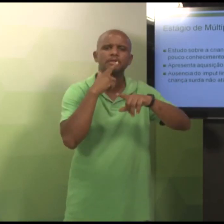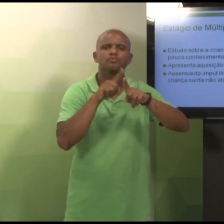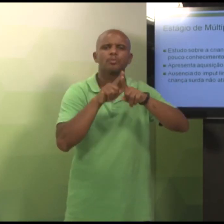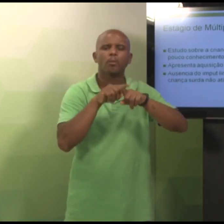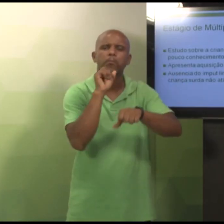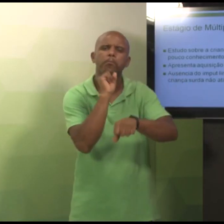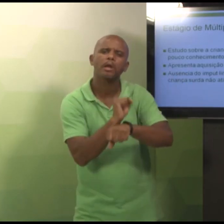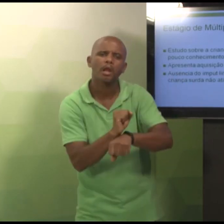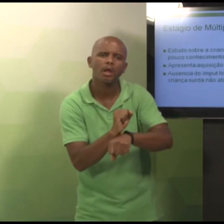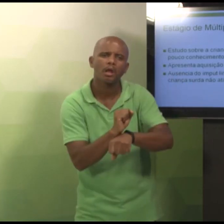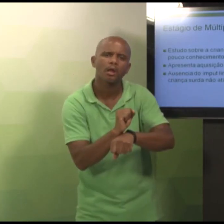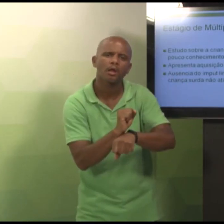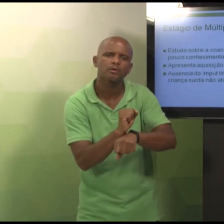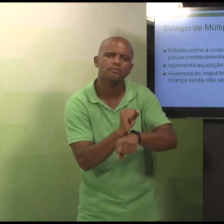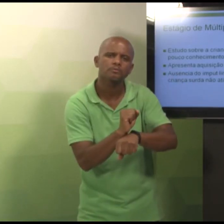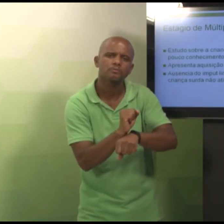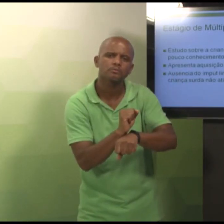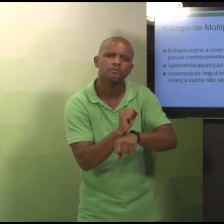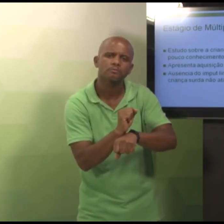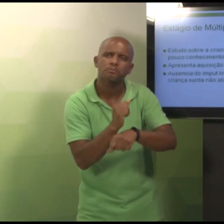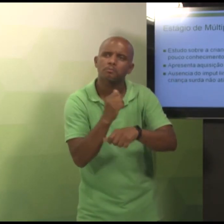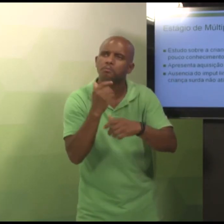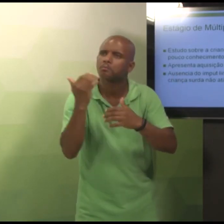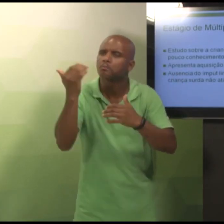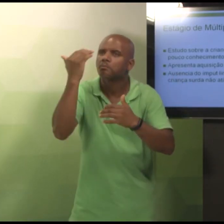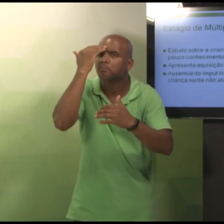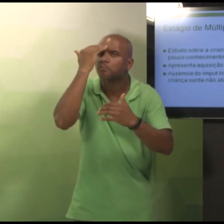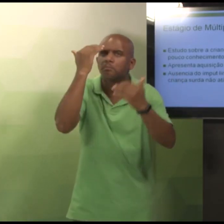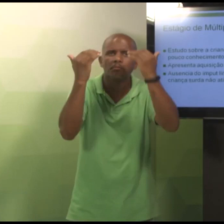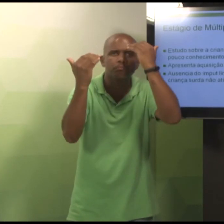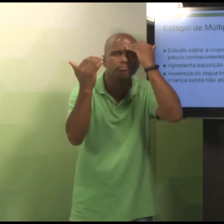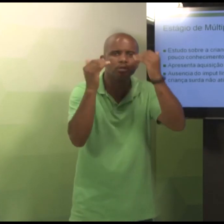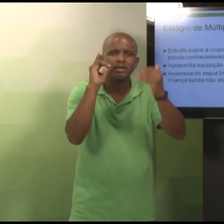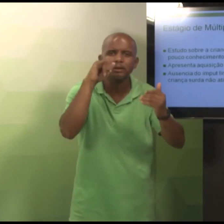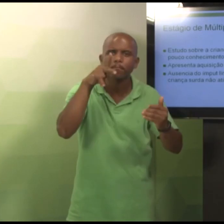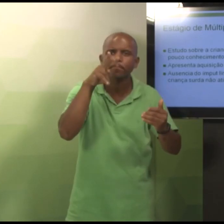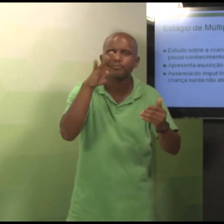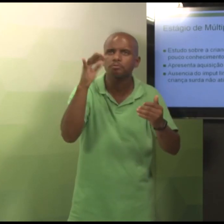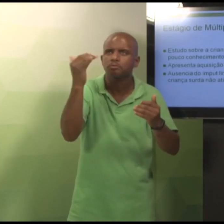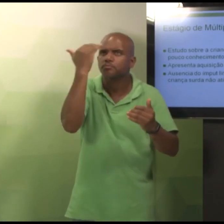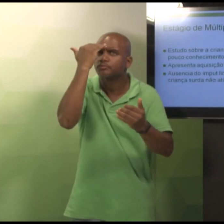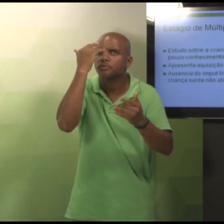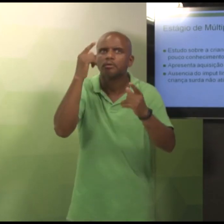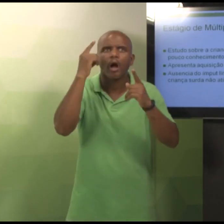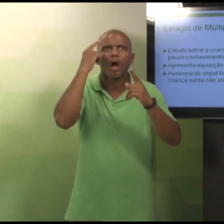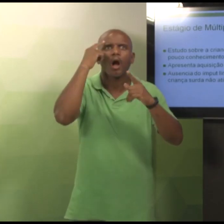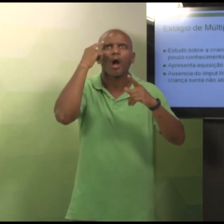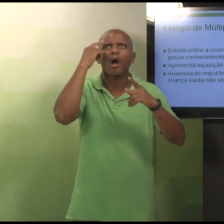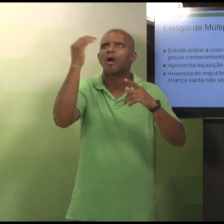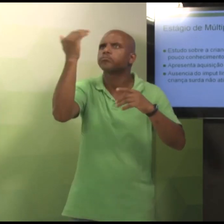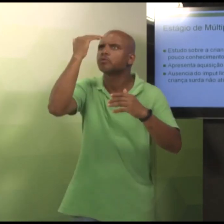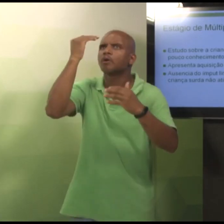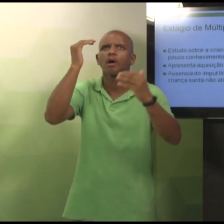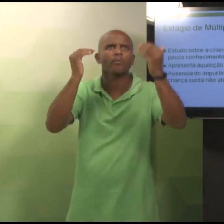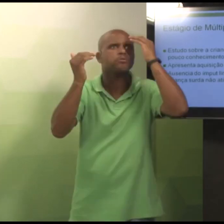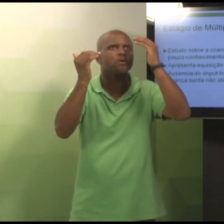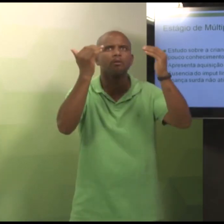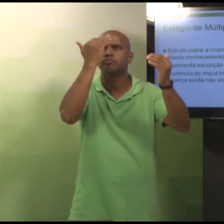da linguagem. Vai estagnar. Essa criança não terá inputs para o seu desenvolvimento,